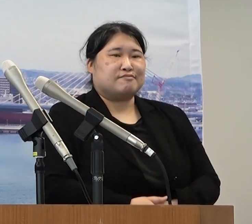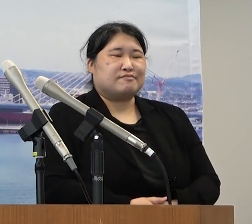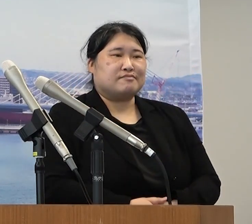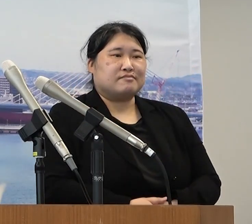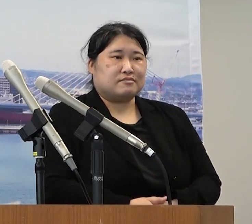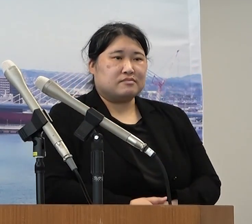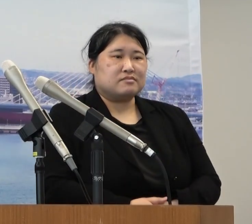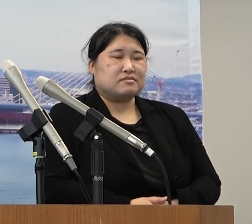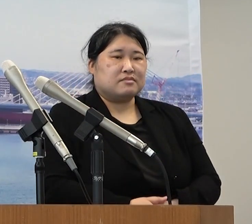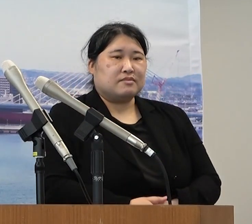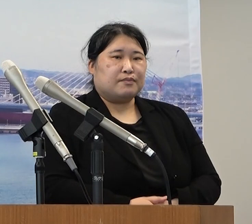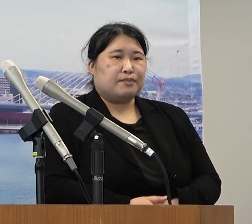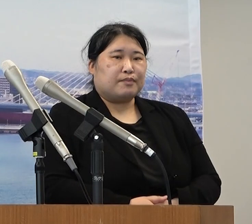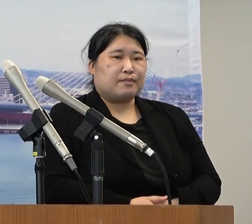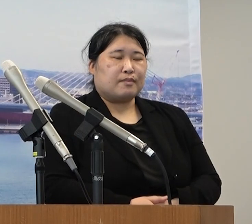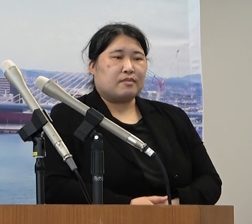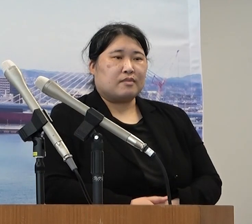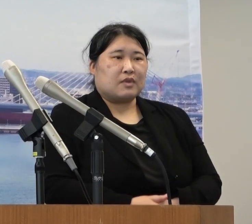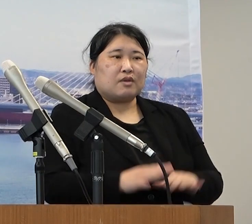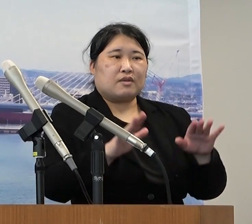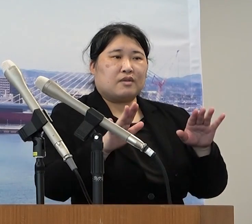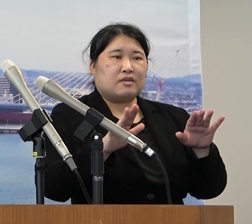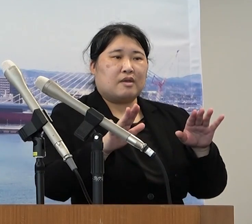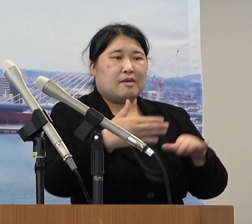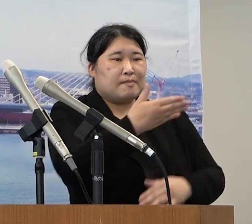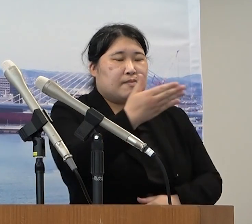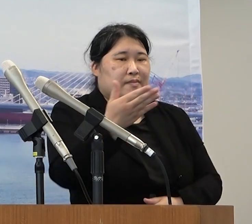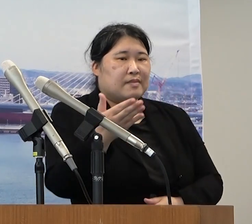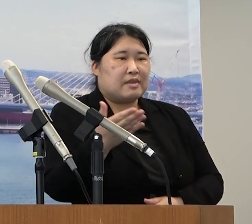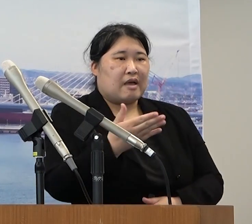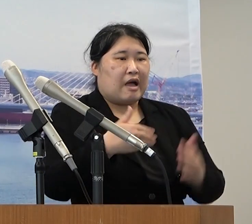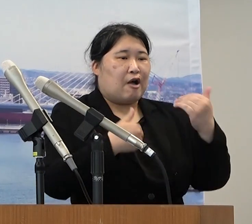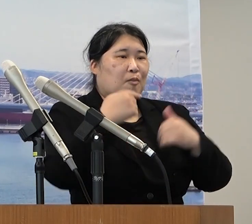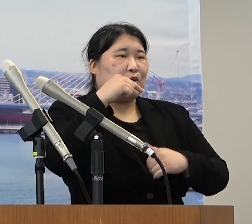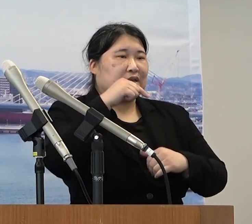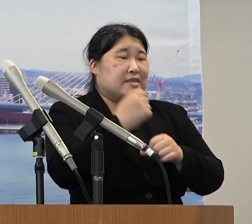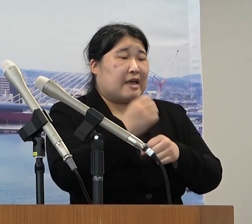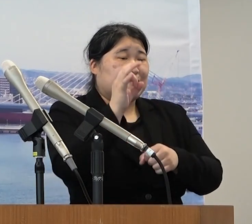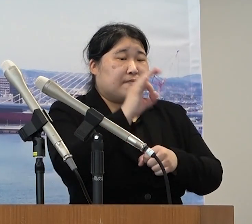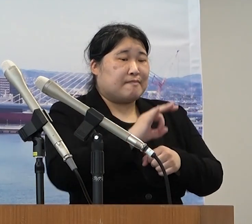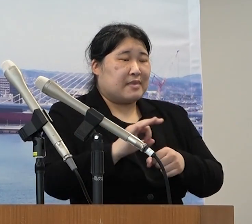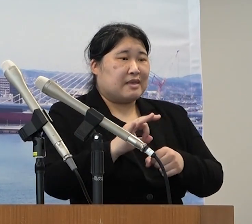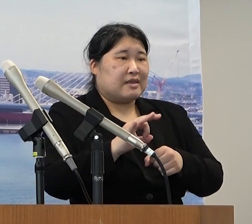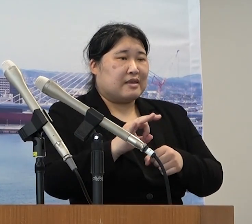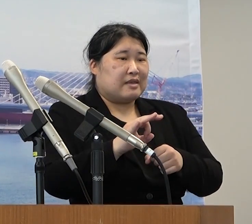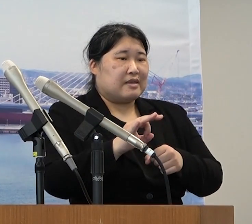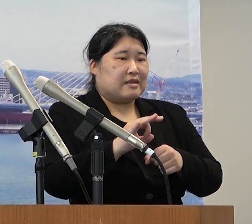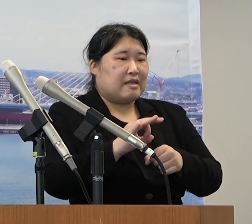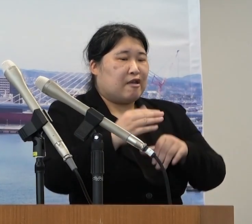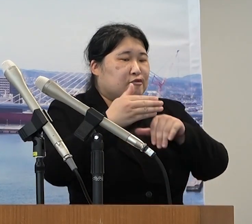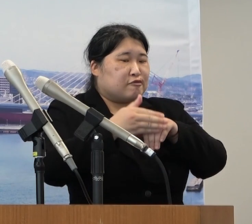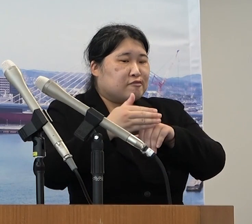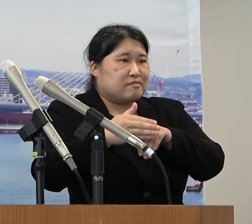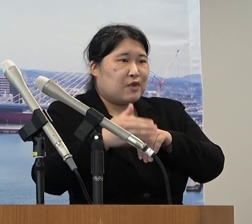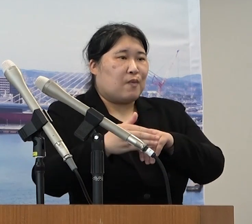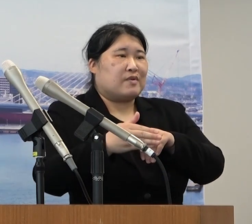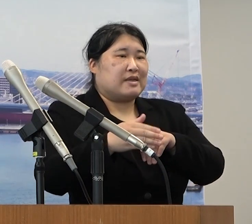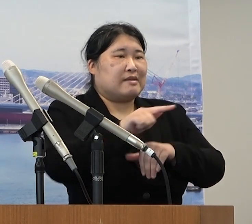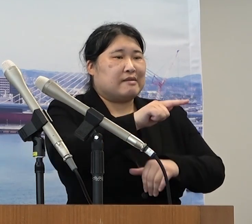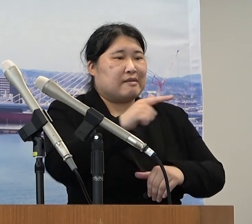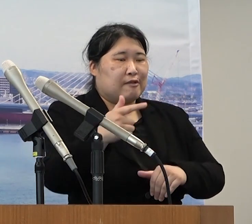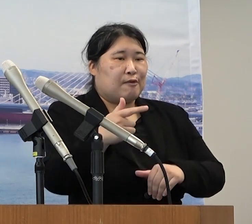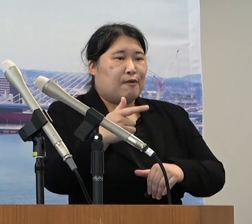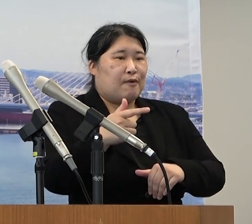。この機会にぜひ一度青森産品にこだわった料理や加工品、一次産品